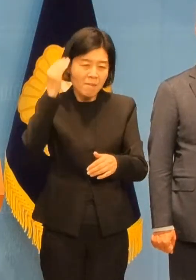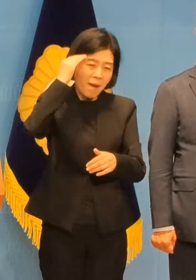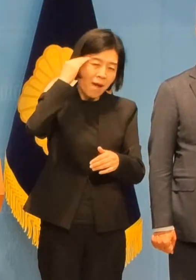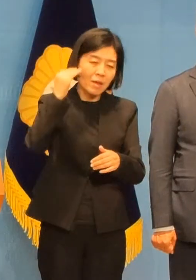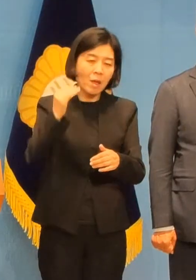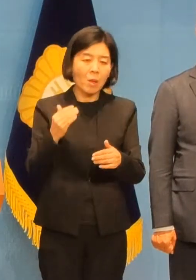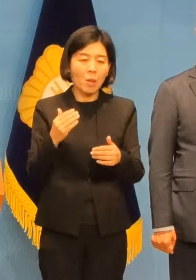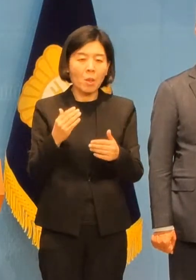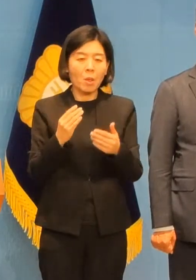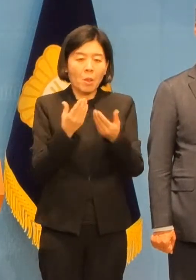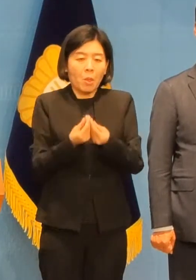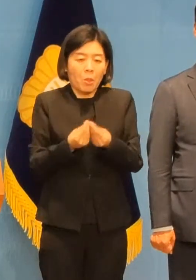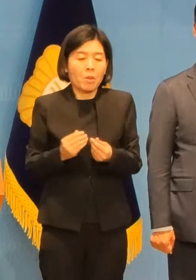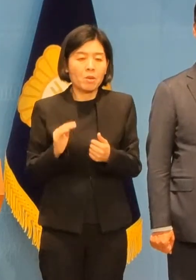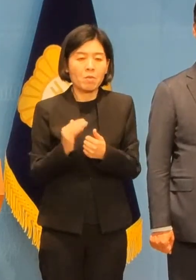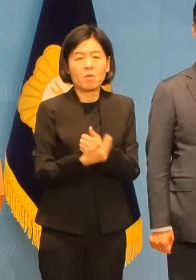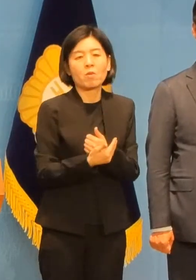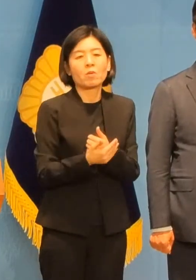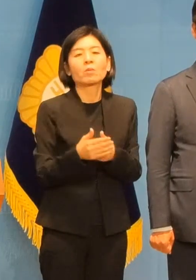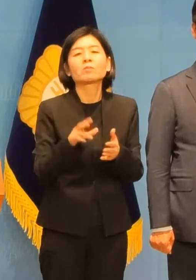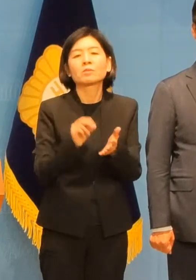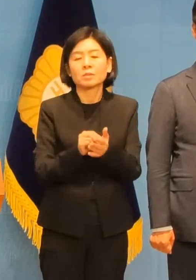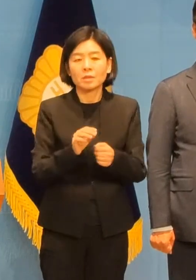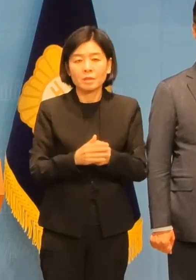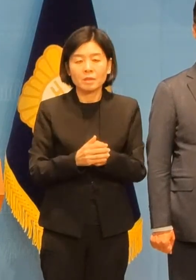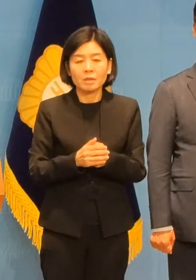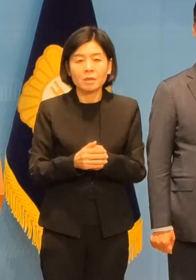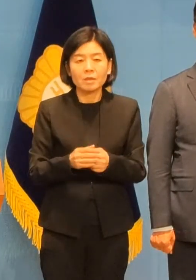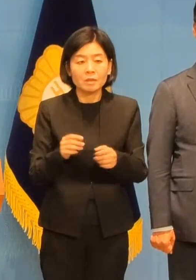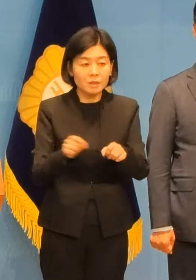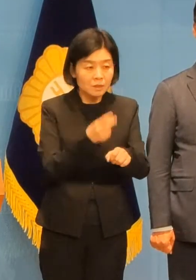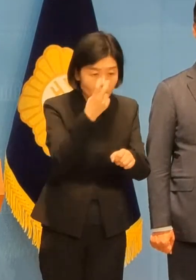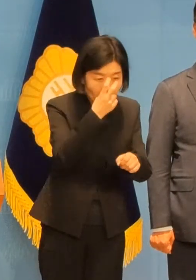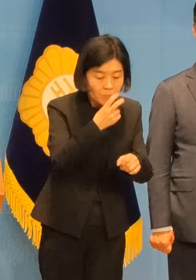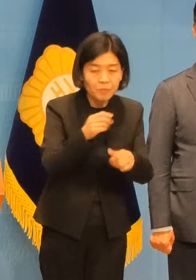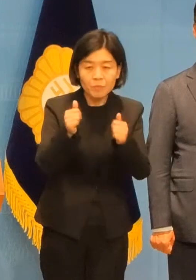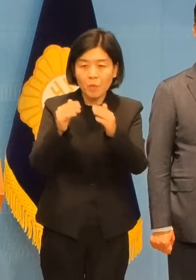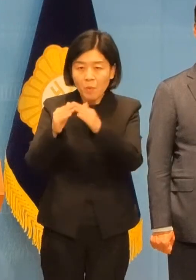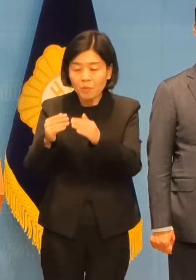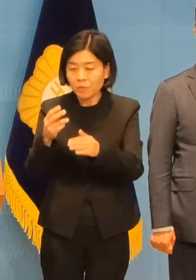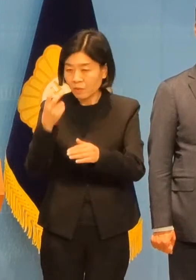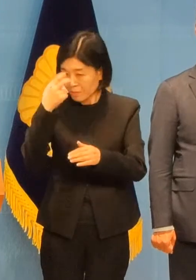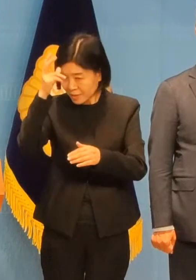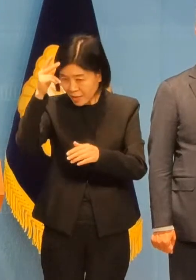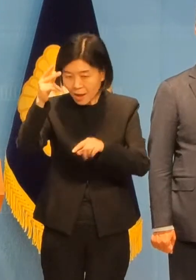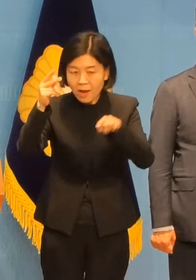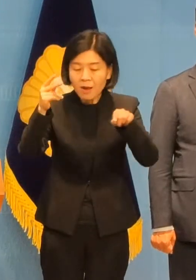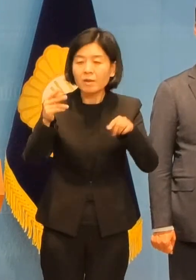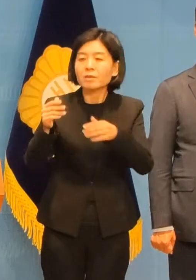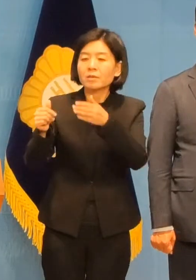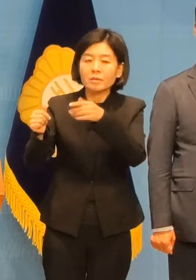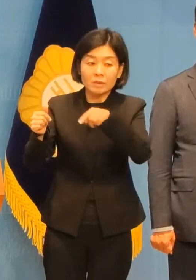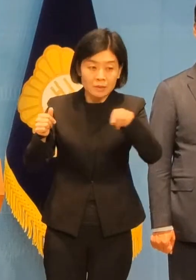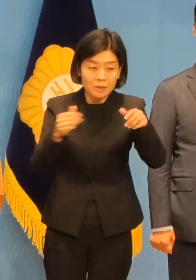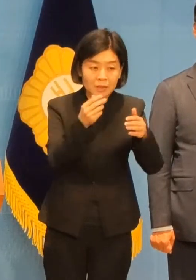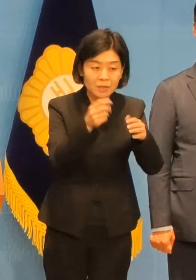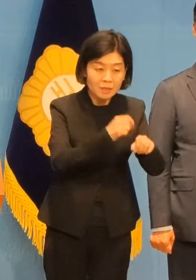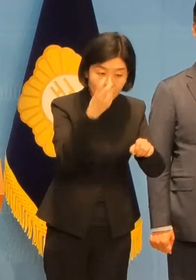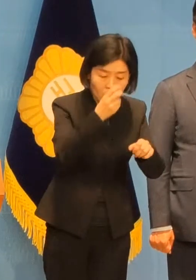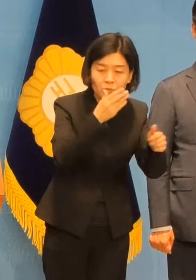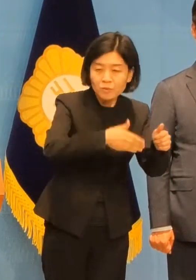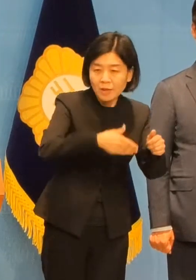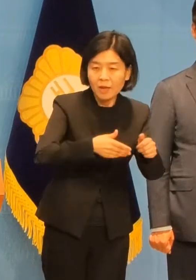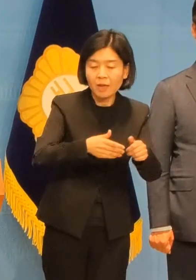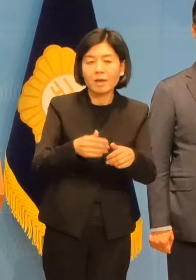때문입니다. 따라서 특검은 법원과 검찰에 대해 지금 즉시 적극적인 수사를 통해 이에